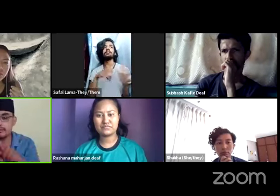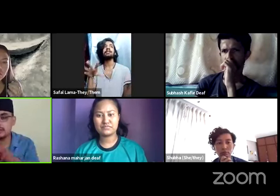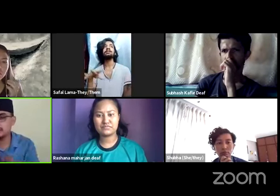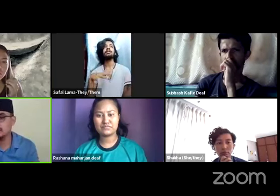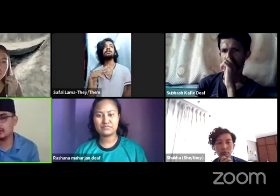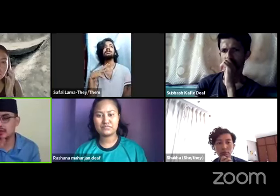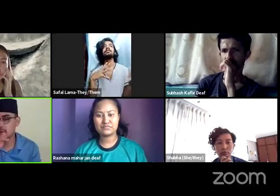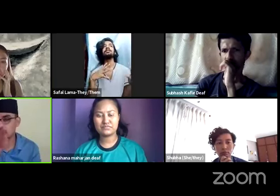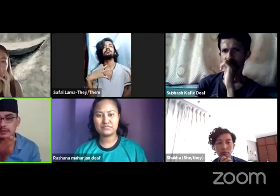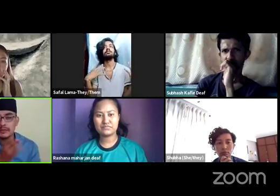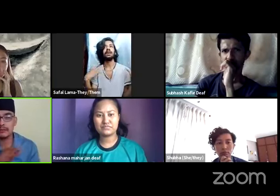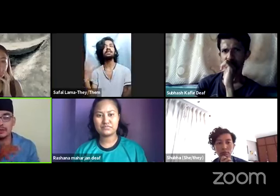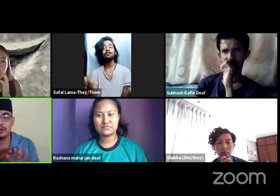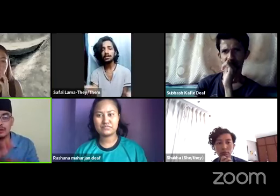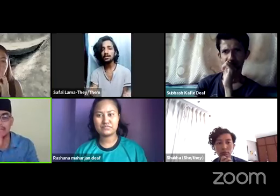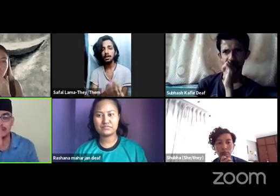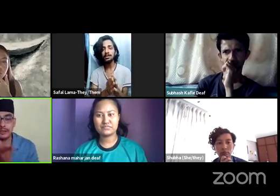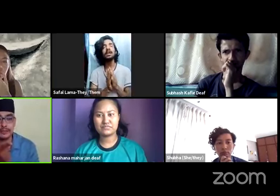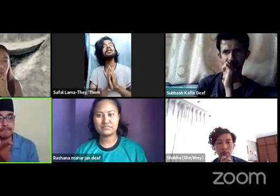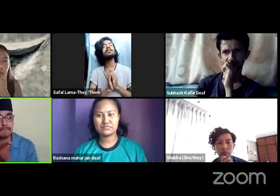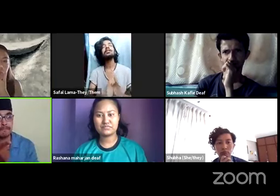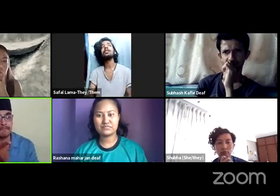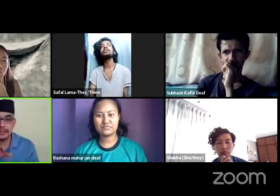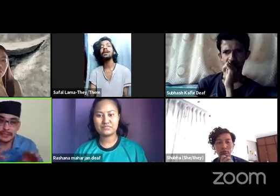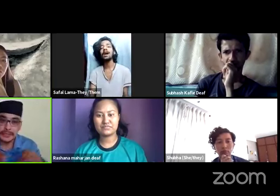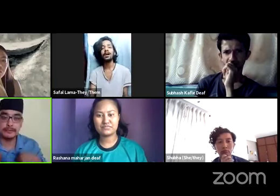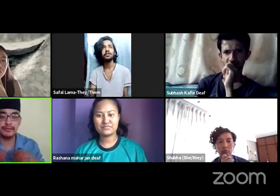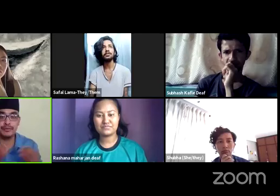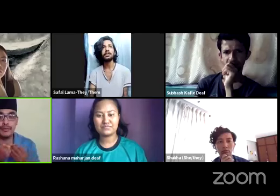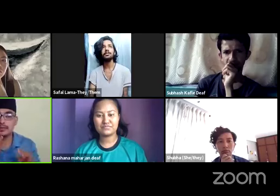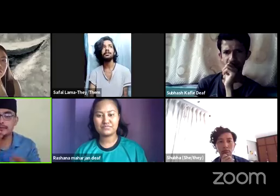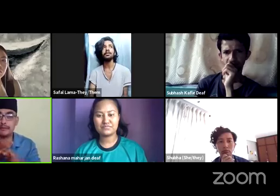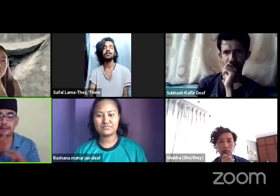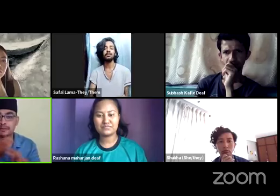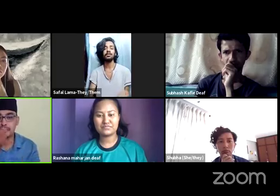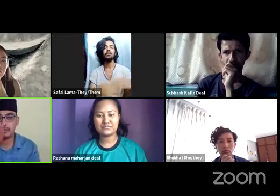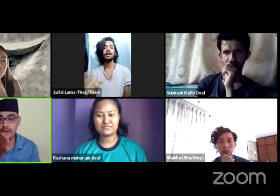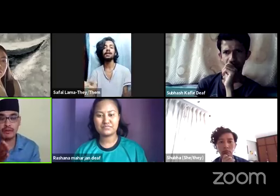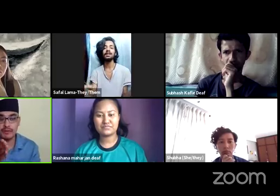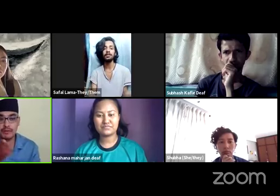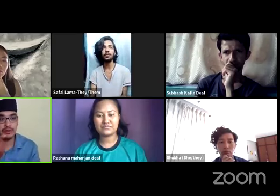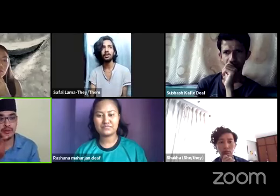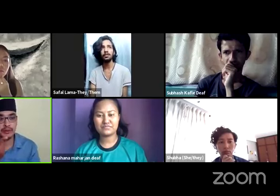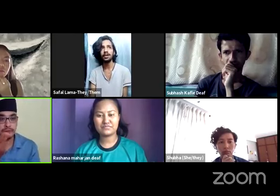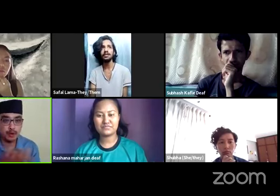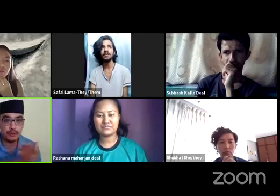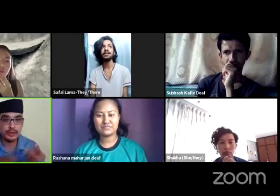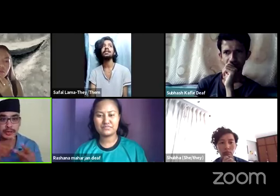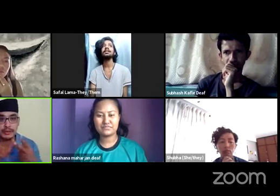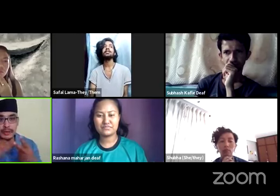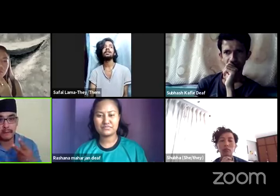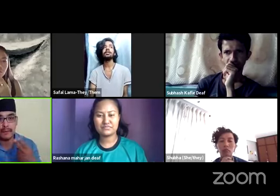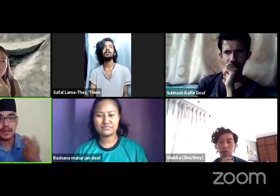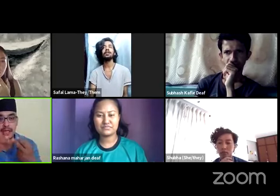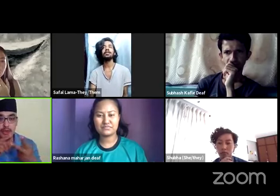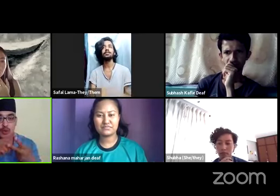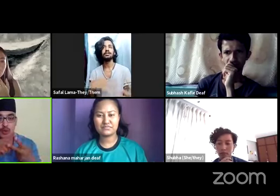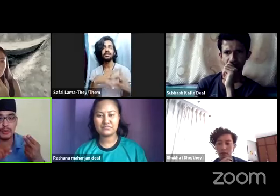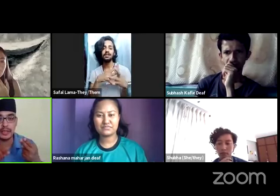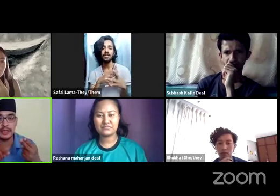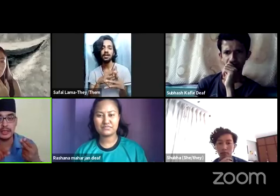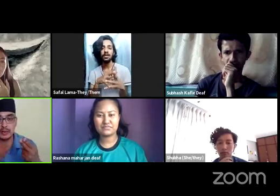मान्छेहरूले चाहिँ एक्सेप्टेन्स गर्न चाहिँ एकदम गाह्रो हुन्छ है फर दुवै आइडेन्टिटी बोकेकोलाई चाहिँ त्यही हो।